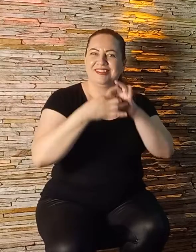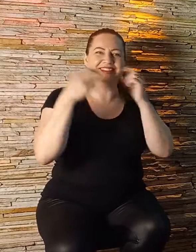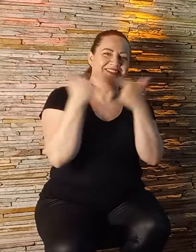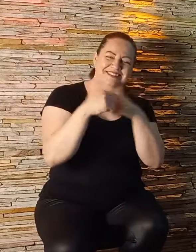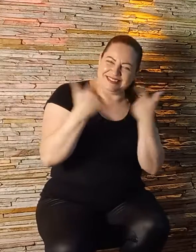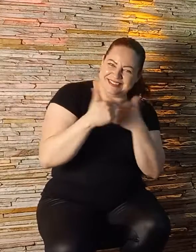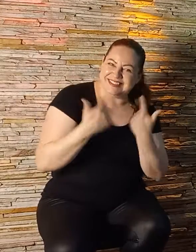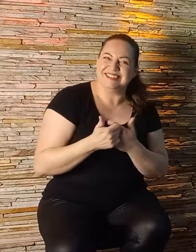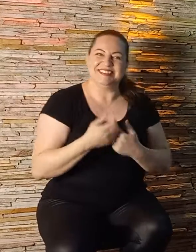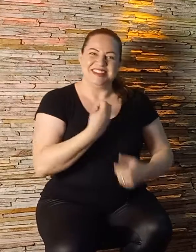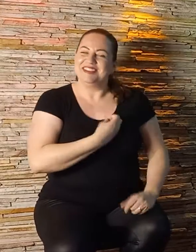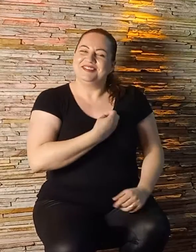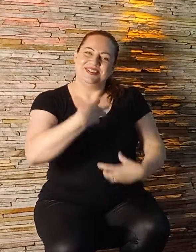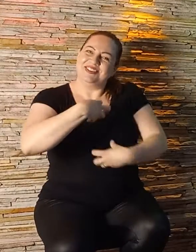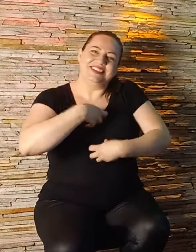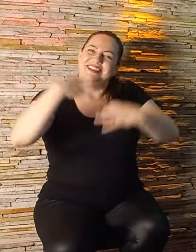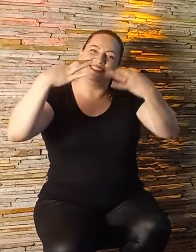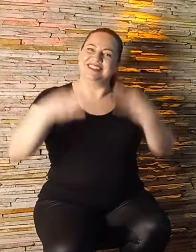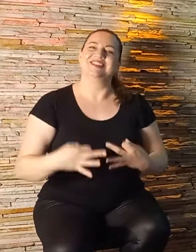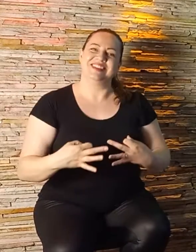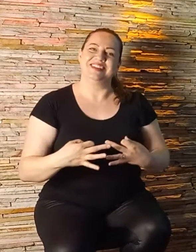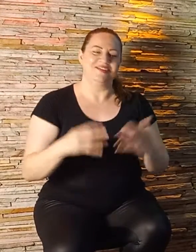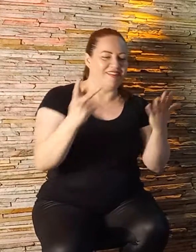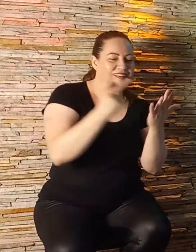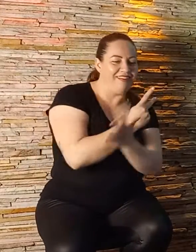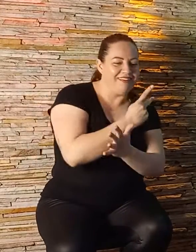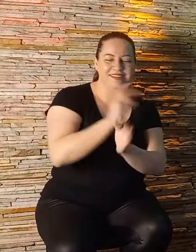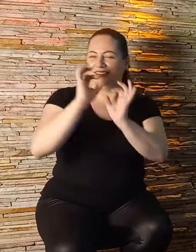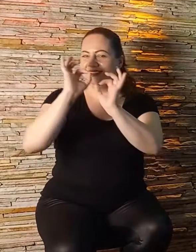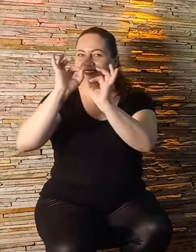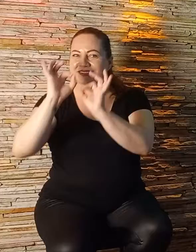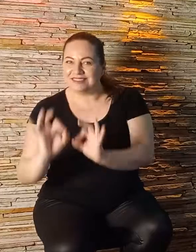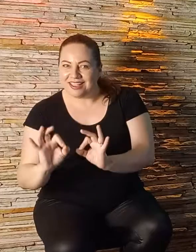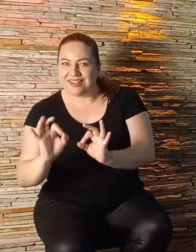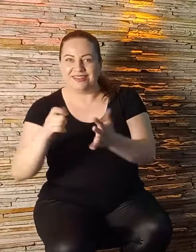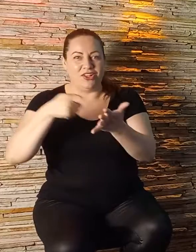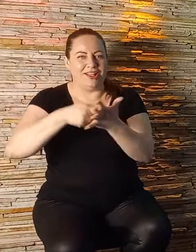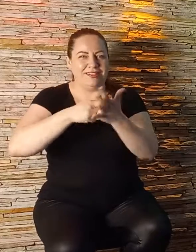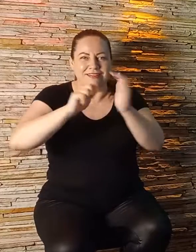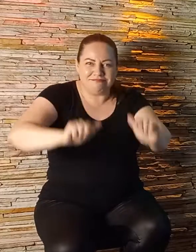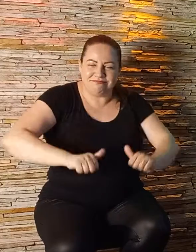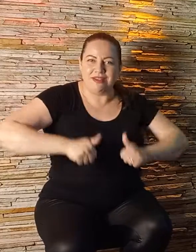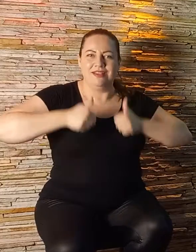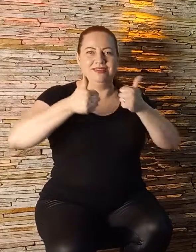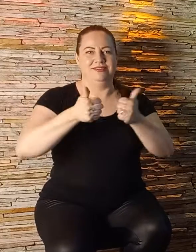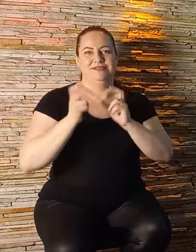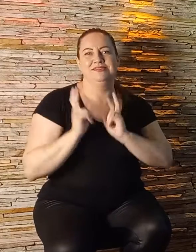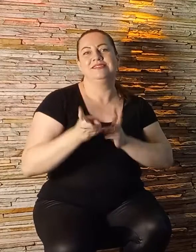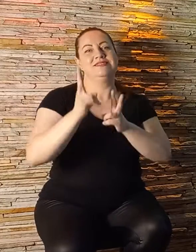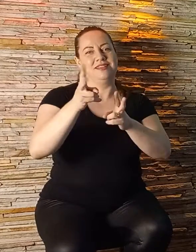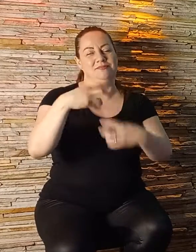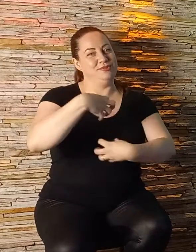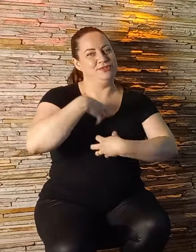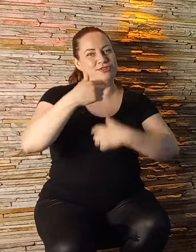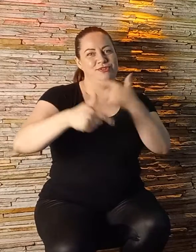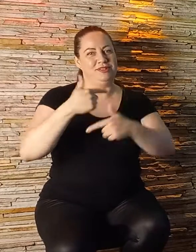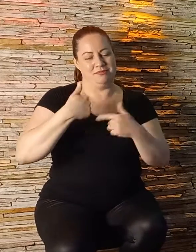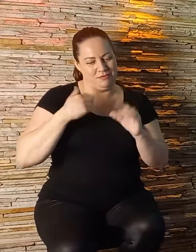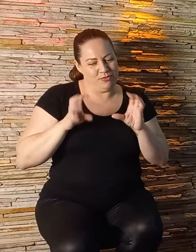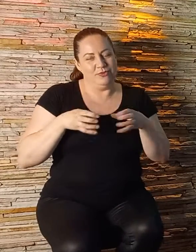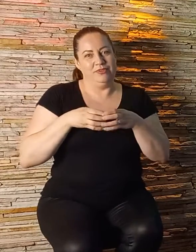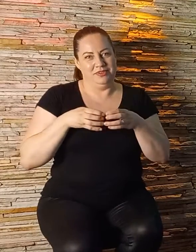se diverte e vive da maneira que tem que viver errando acertando tentando fazer o seu melhor é como a gente trabalha como